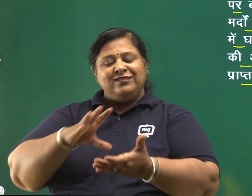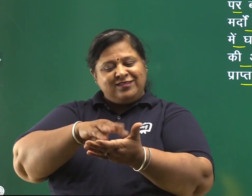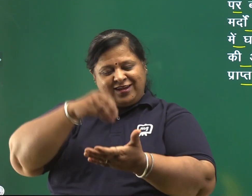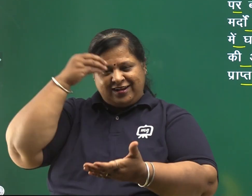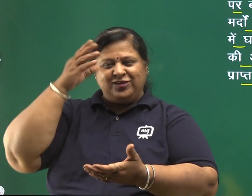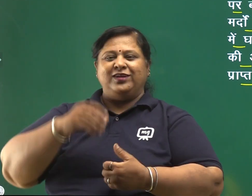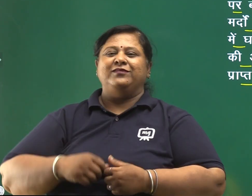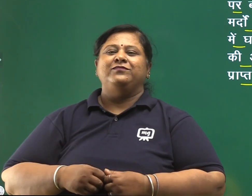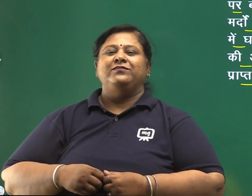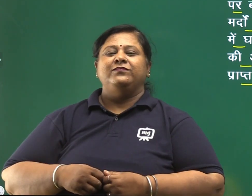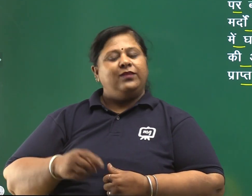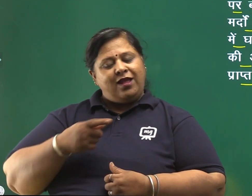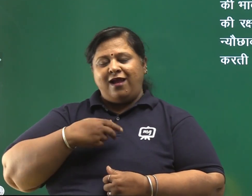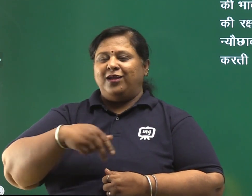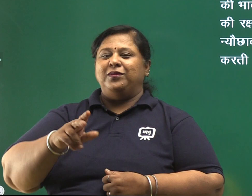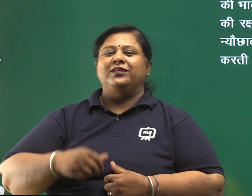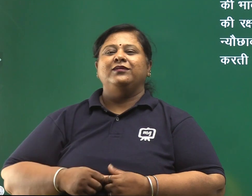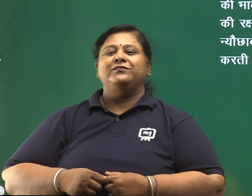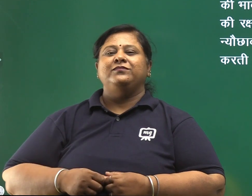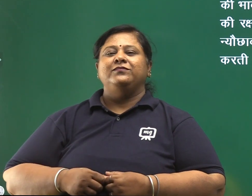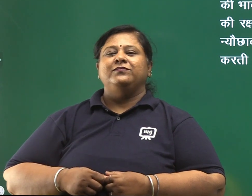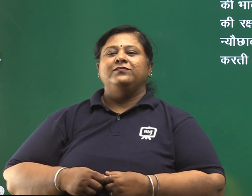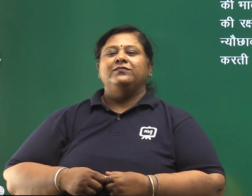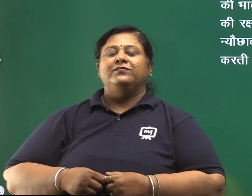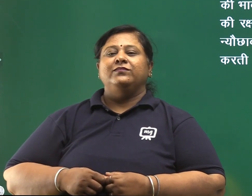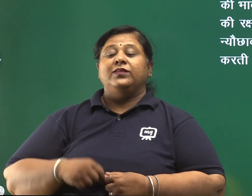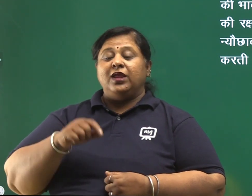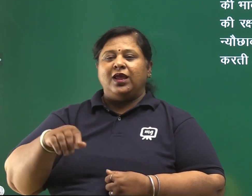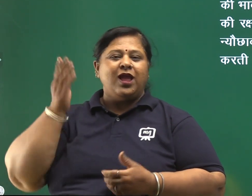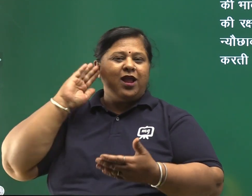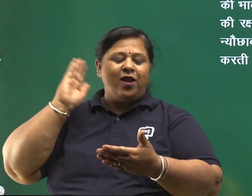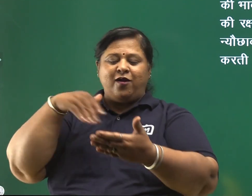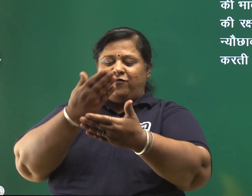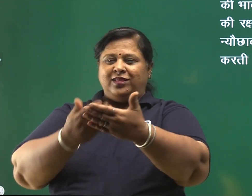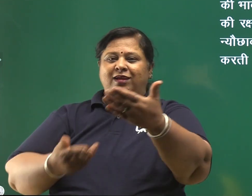सीखना चाहिए। आगे बढ़ते हैं। यह कविता